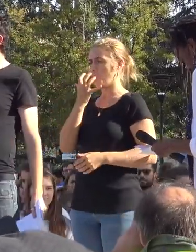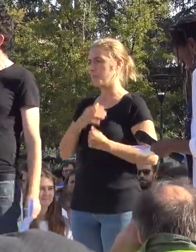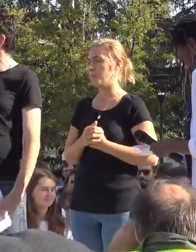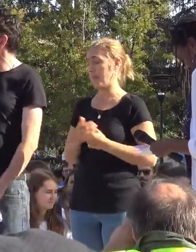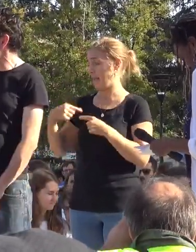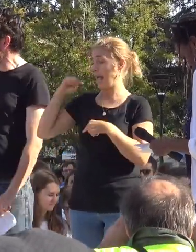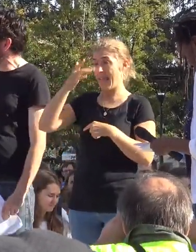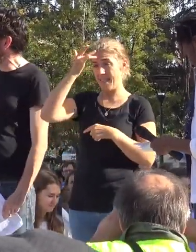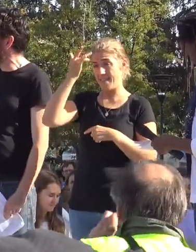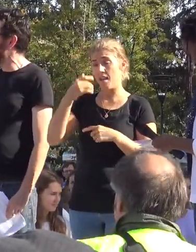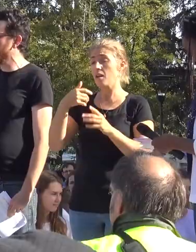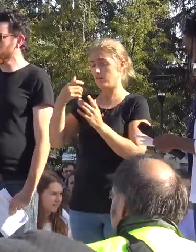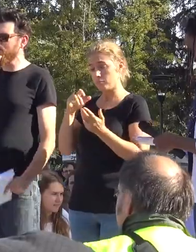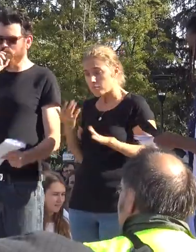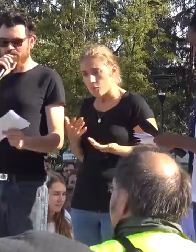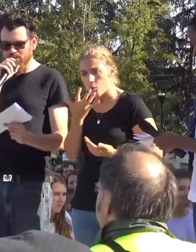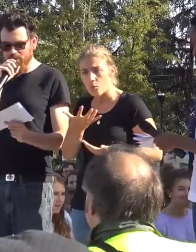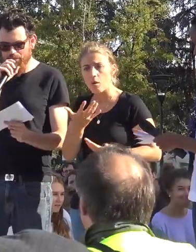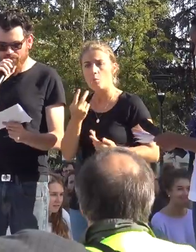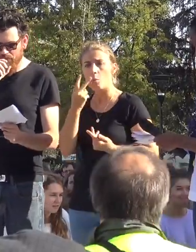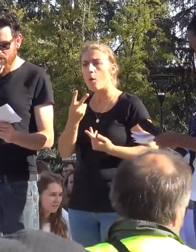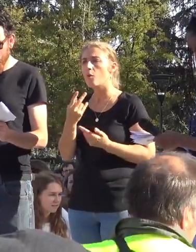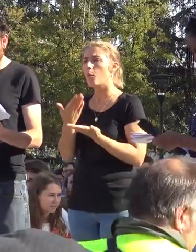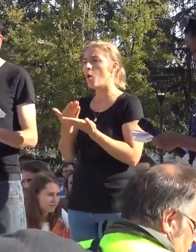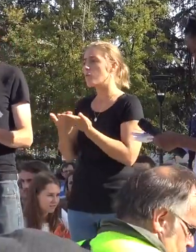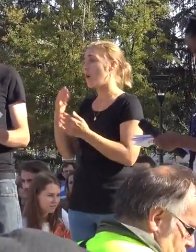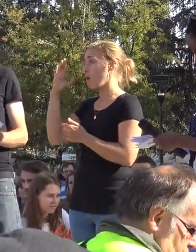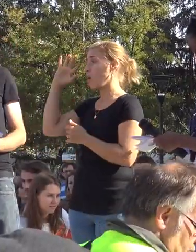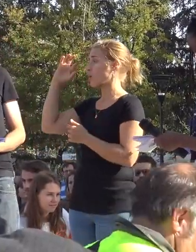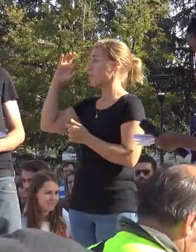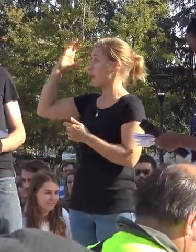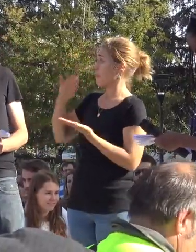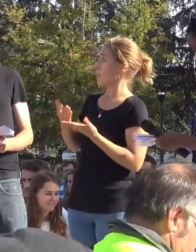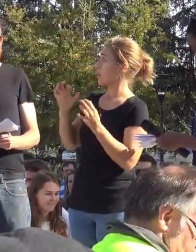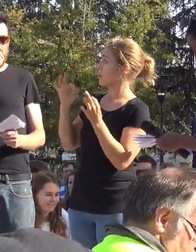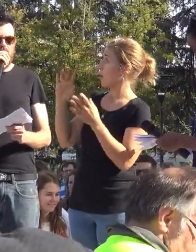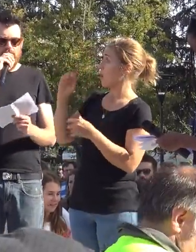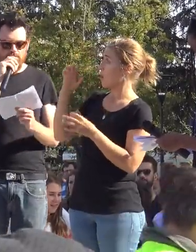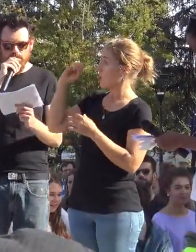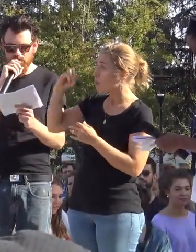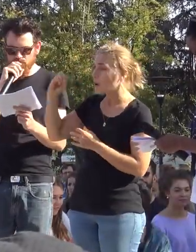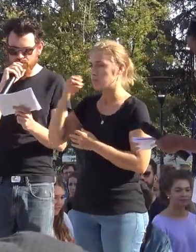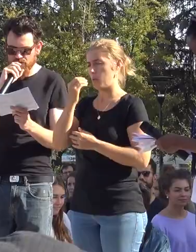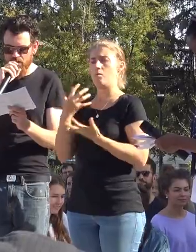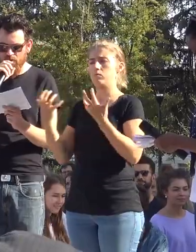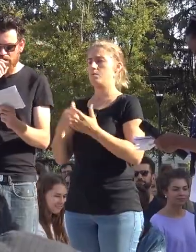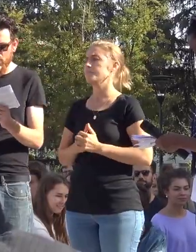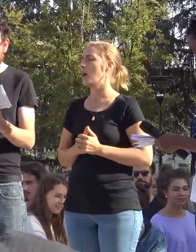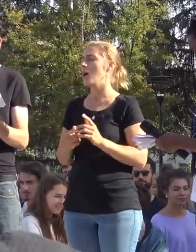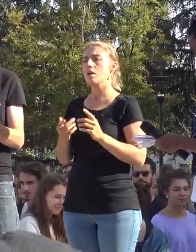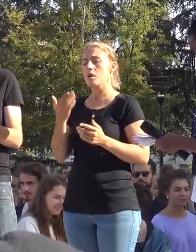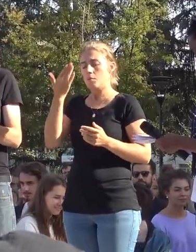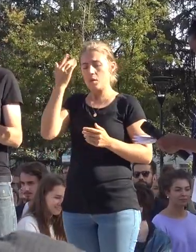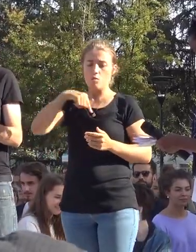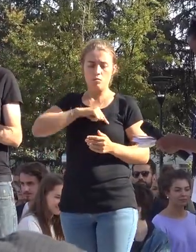venons de passer, ce mois d'octobre, en sont symptomatiques. Que nous le voulions ou non, les choses vont changer,